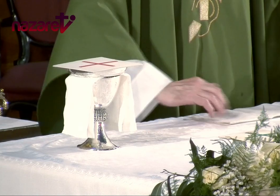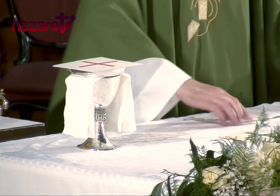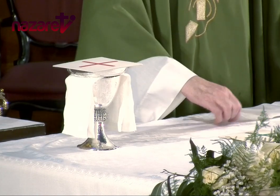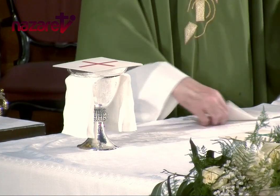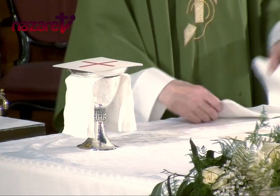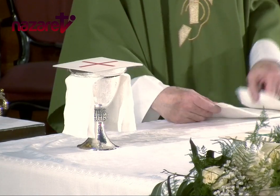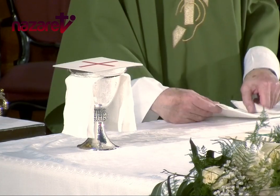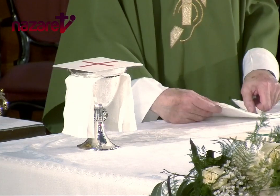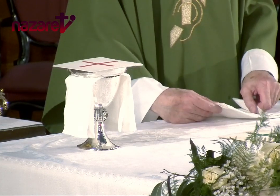la vida